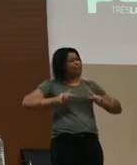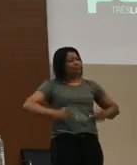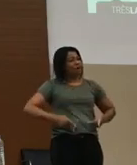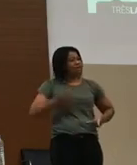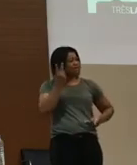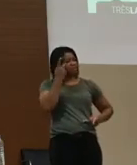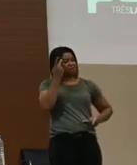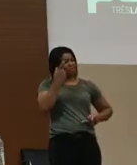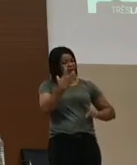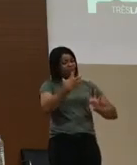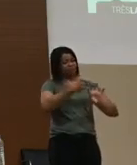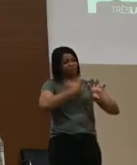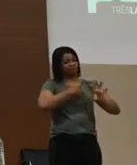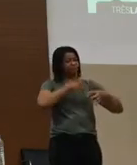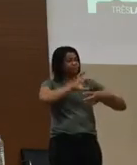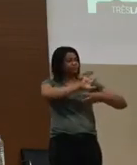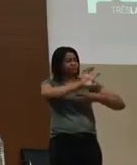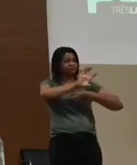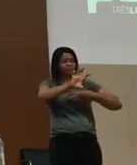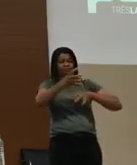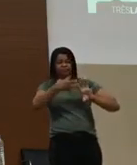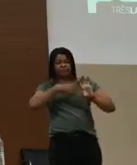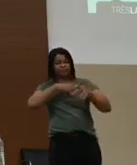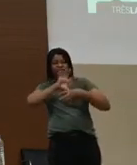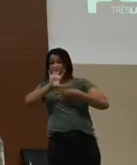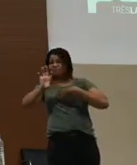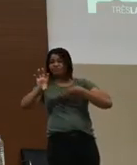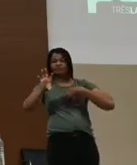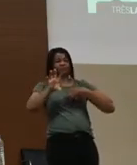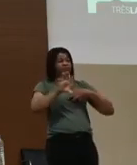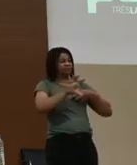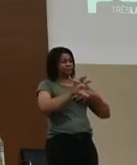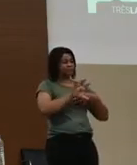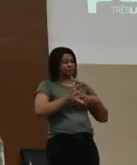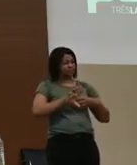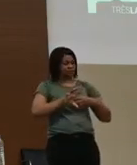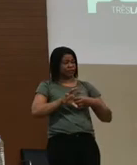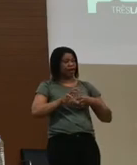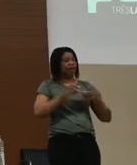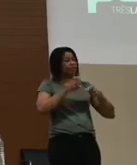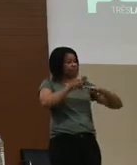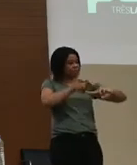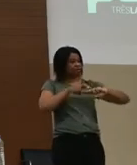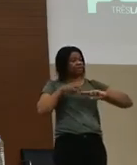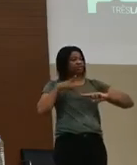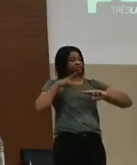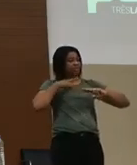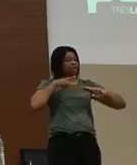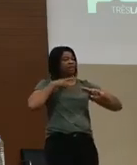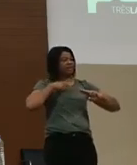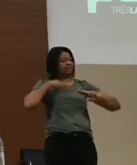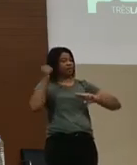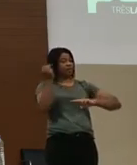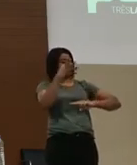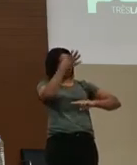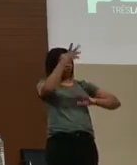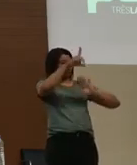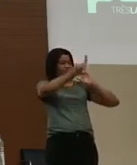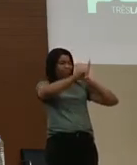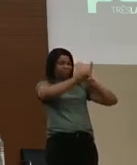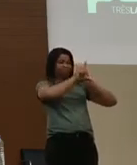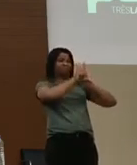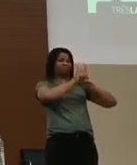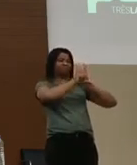Ele nos amou muito além. E por isso que ele fala que um novo mandamento ele daria, porque o outro já tinha sido